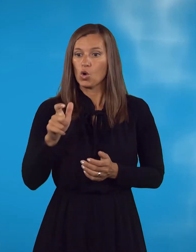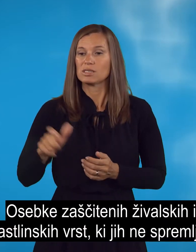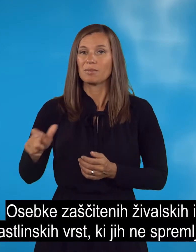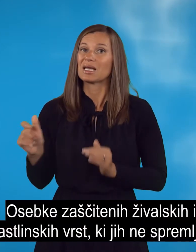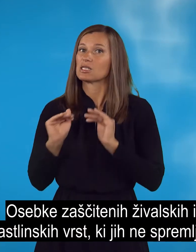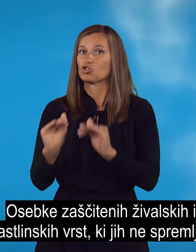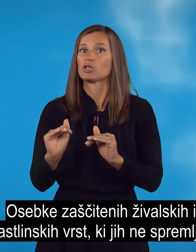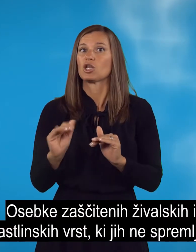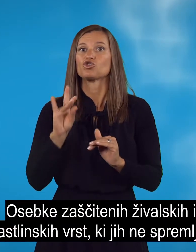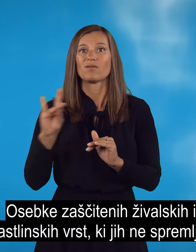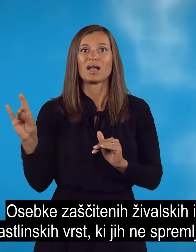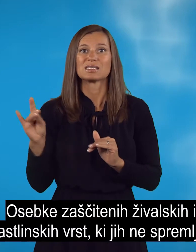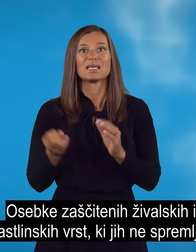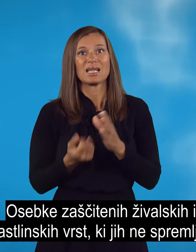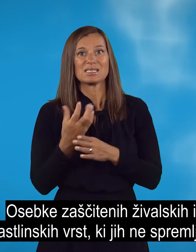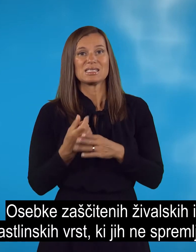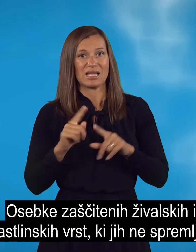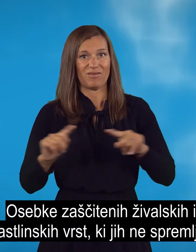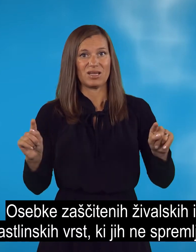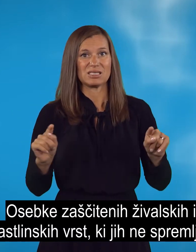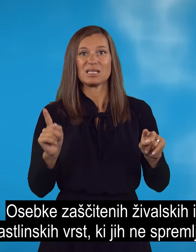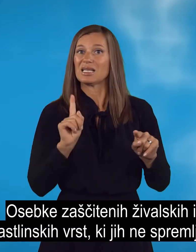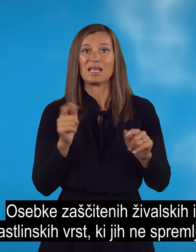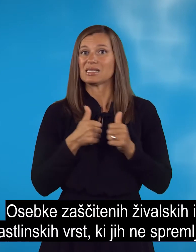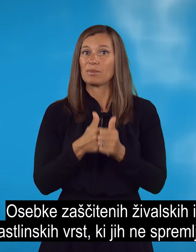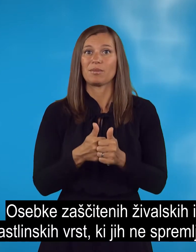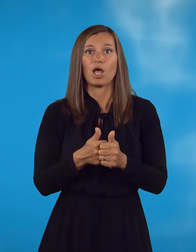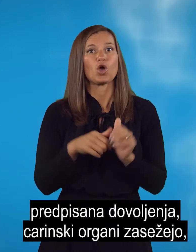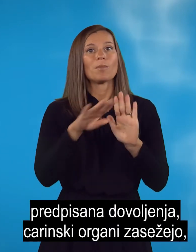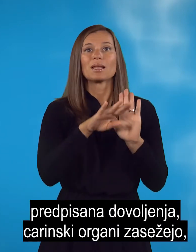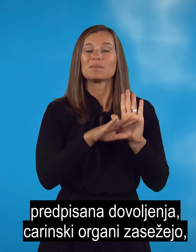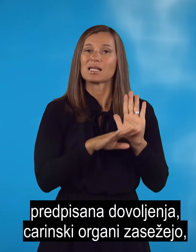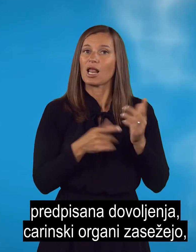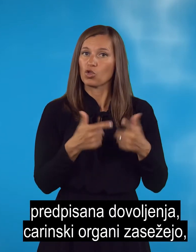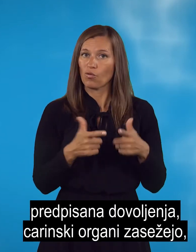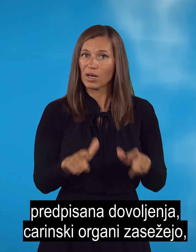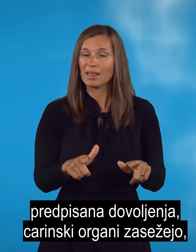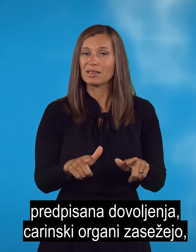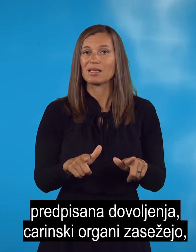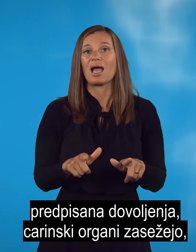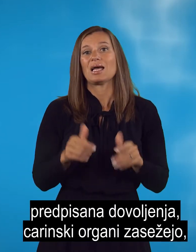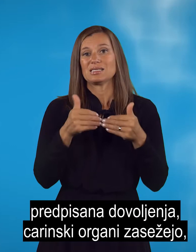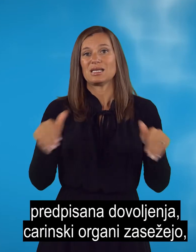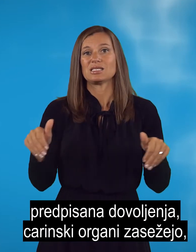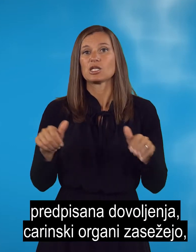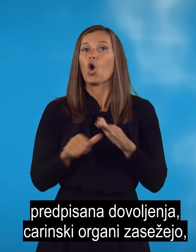Osebke zaščitenih živalskih in rastlinskih vrst, ki jih ne spremljajo predpisana dovoljenja, carinski organi